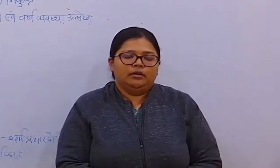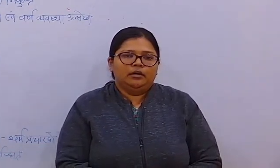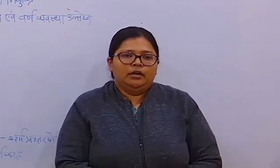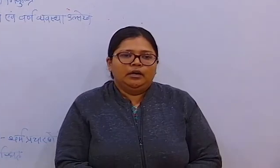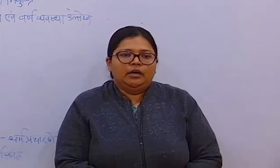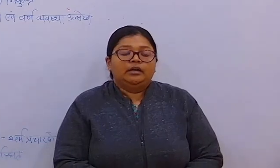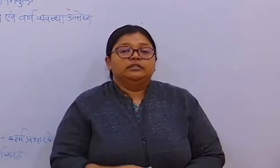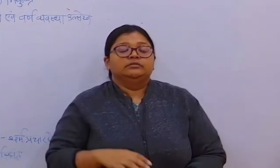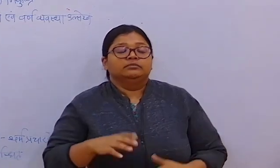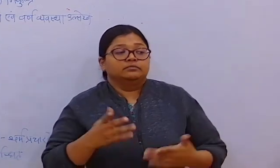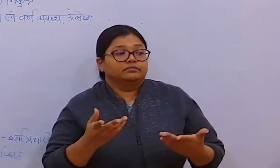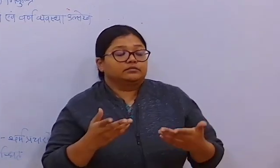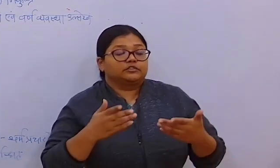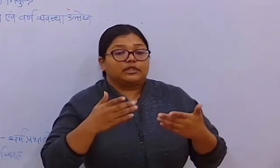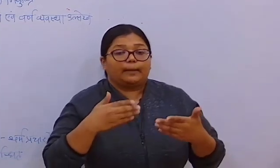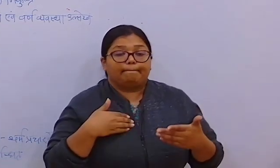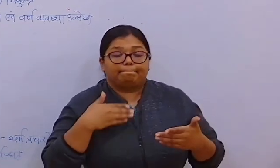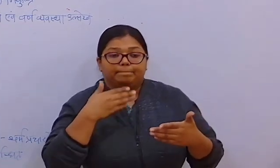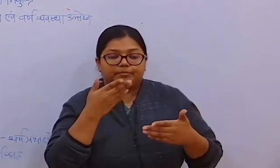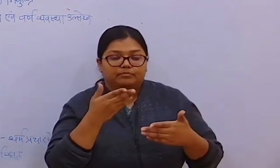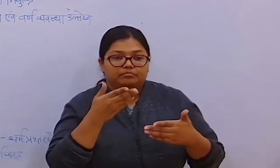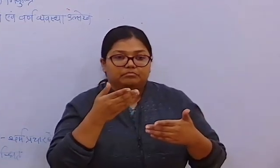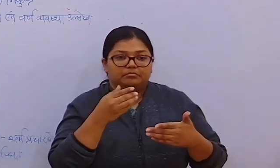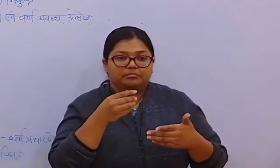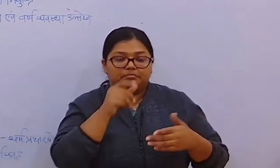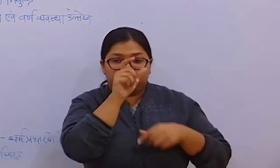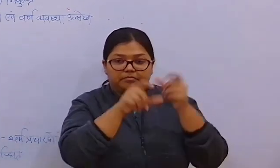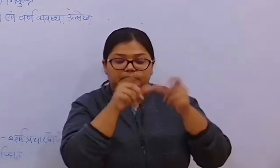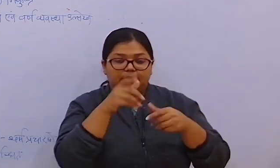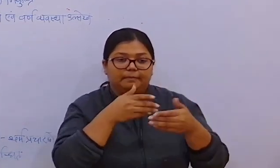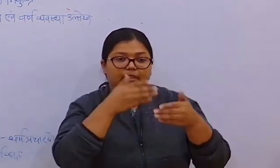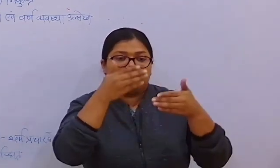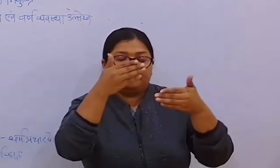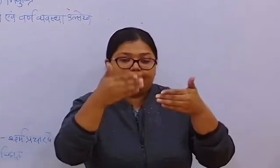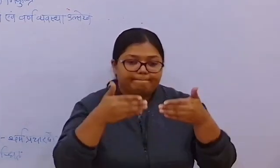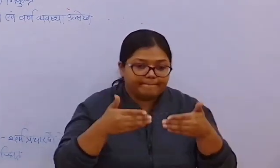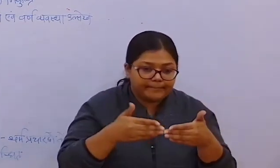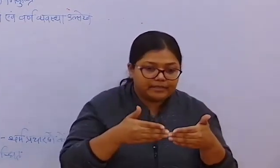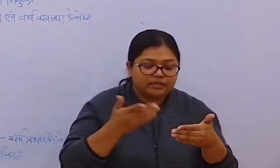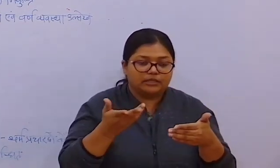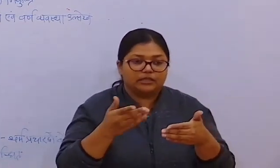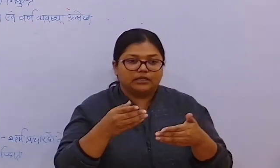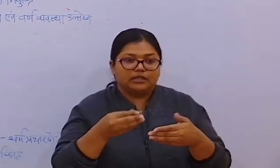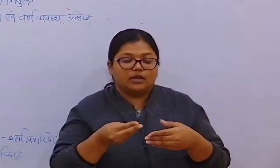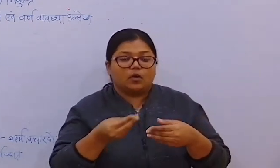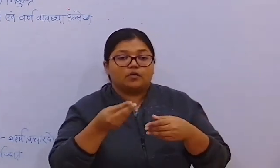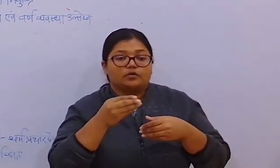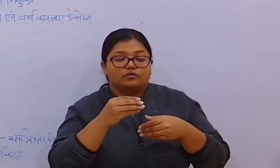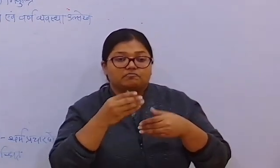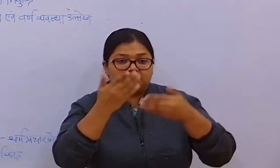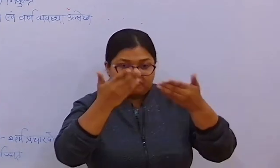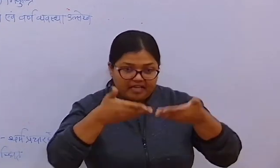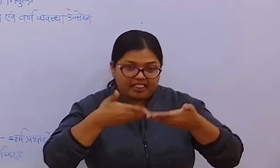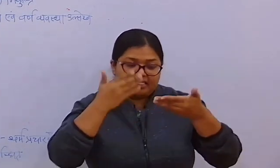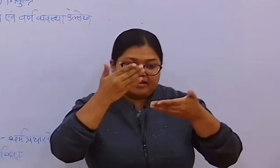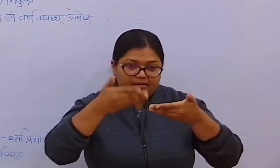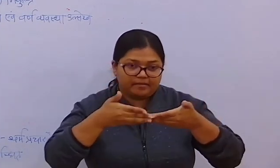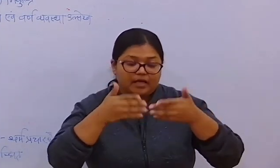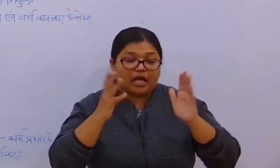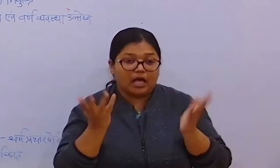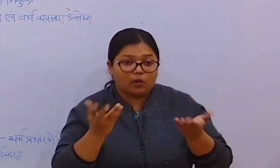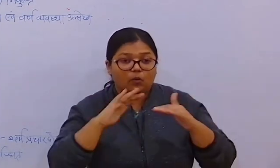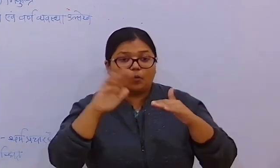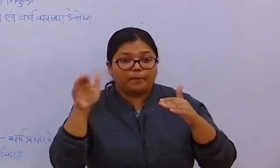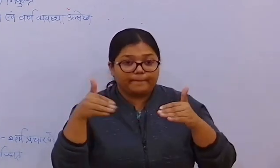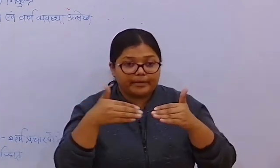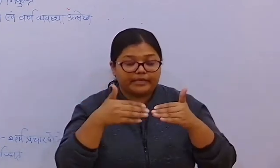चाहिए, कैसे हमें शिष्ट व्यवहार करना चाहिए, इससे संबंधित चीज़ों को इन्होंने किसमें किया है, नौवें अभिलेख में लिखवाया है।